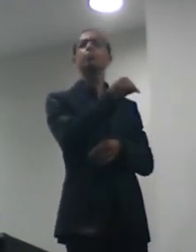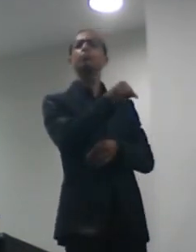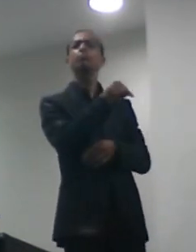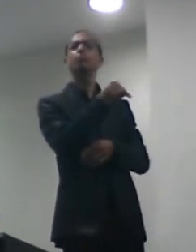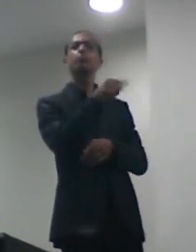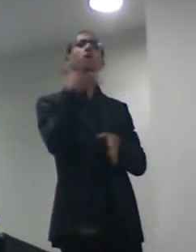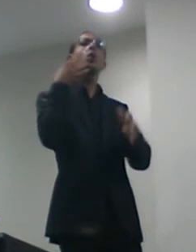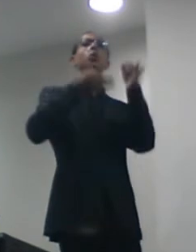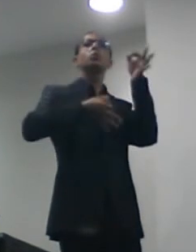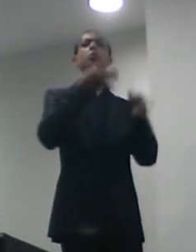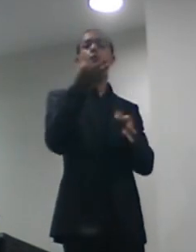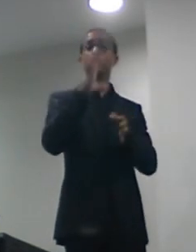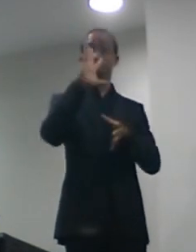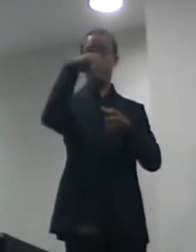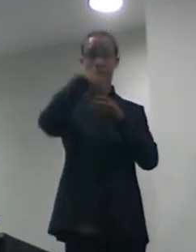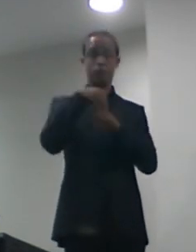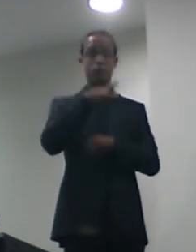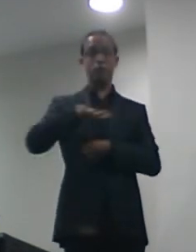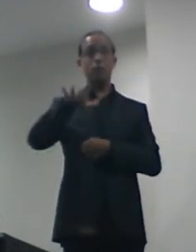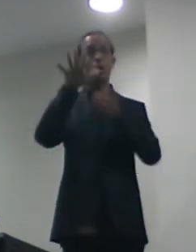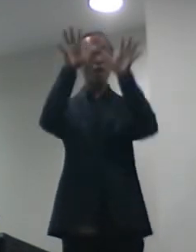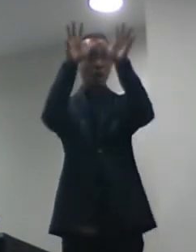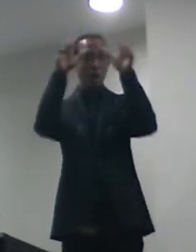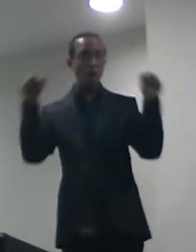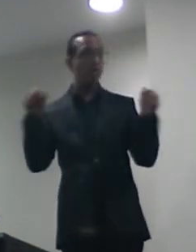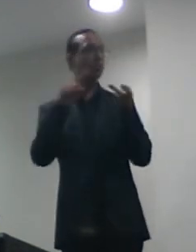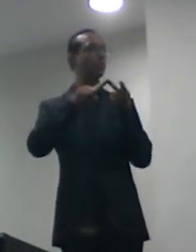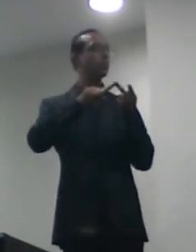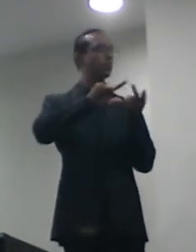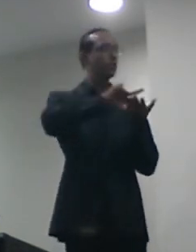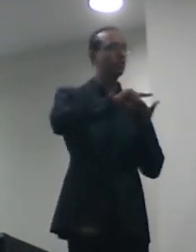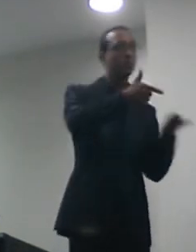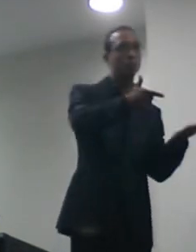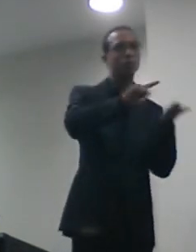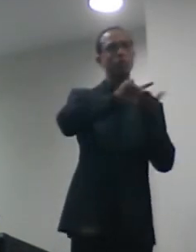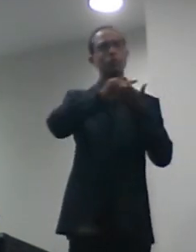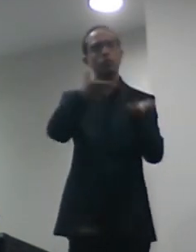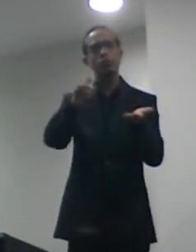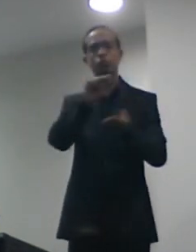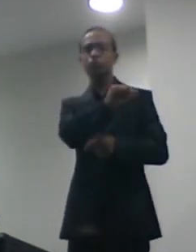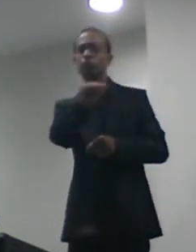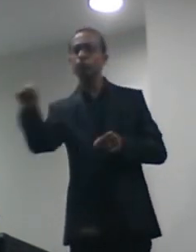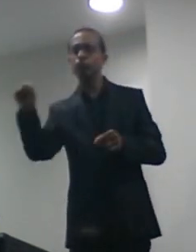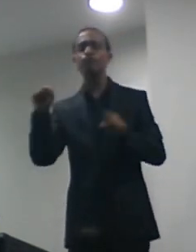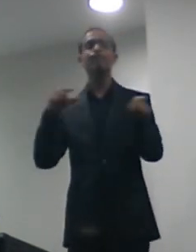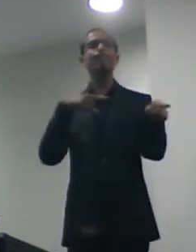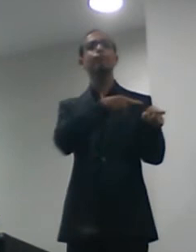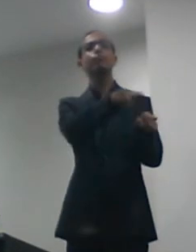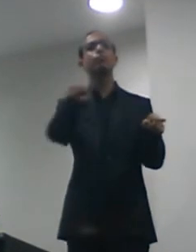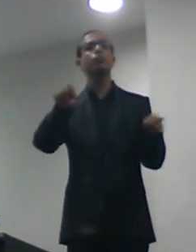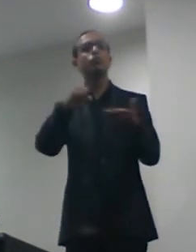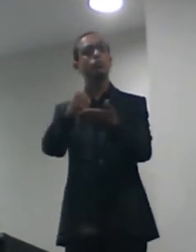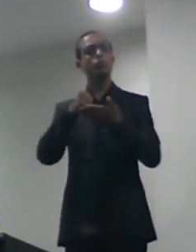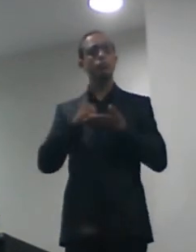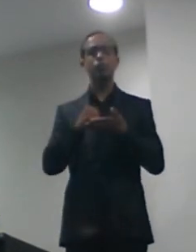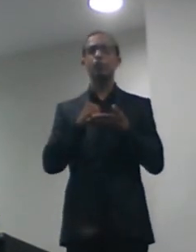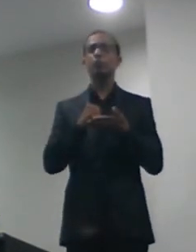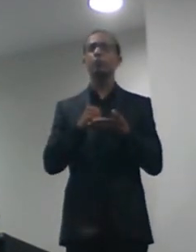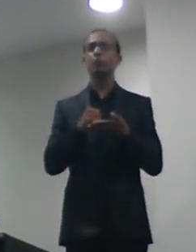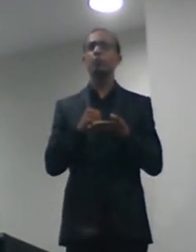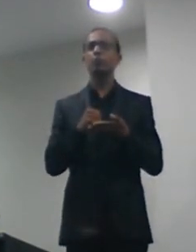do magistrado. Existe assessores, existe um analista, que eles estão ali justamente para auxiliá-los.